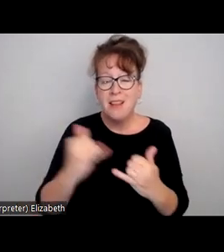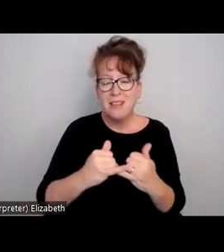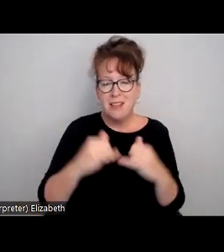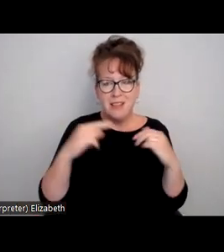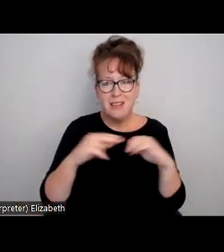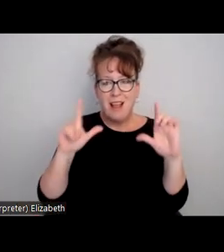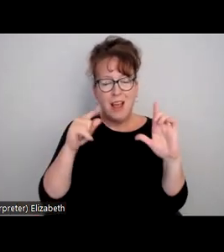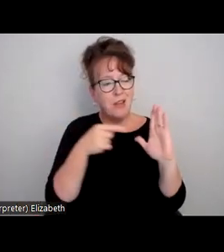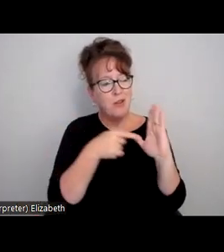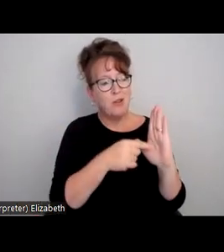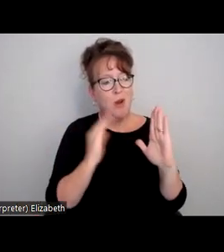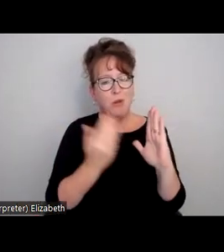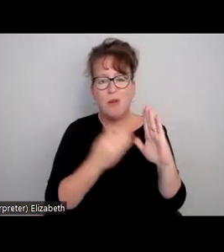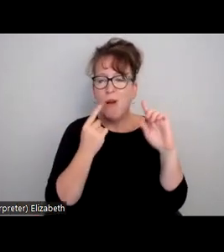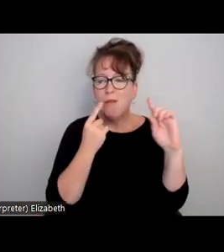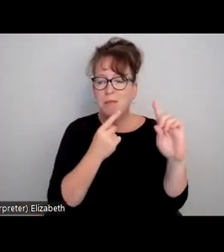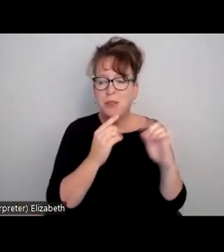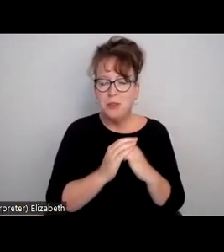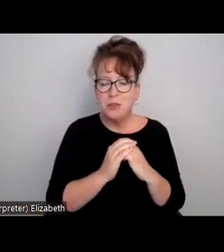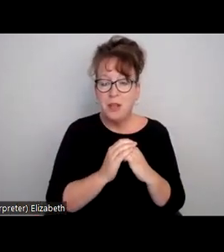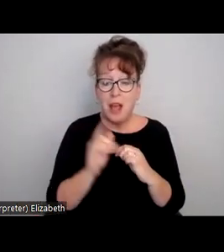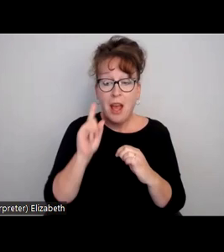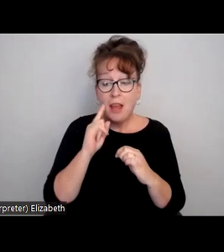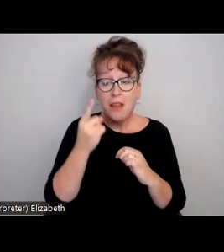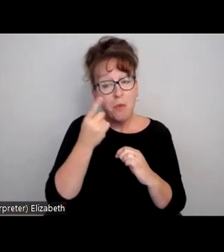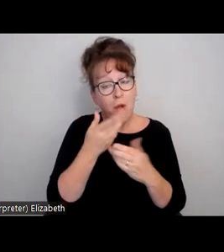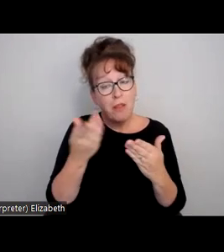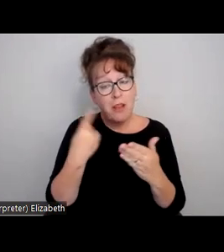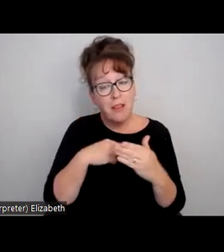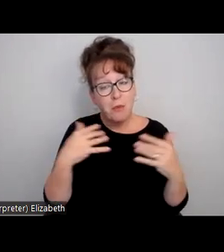autobuses Okay la misión de